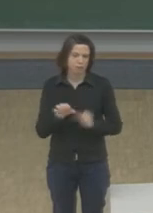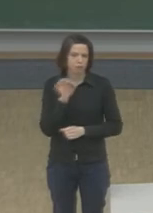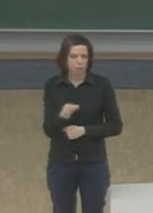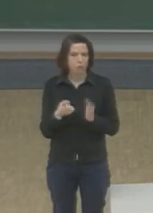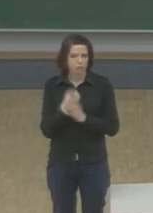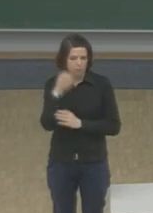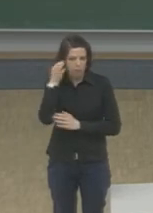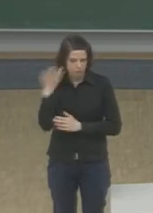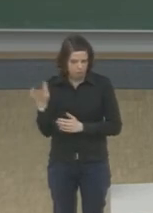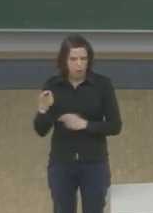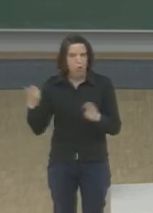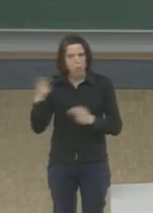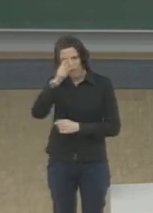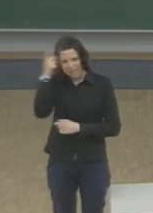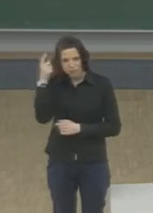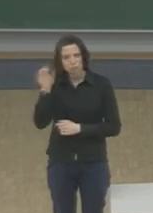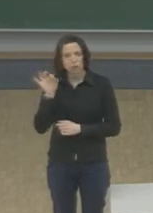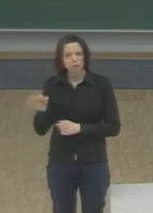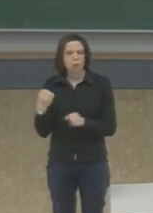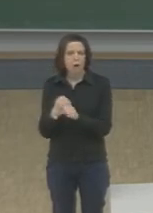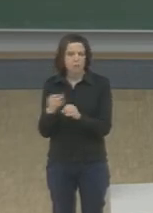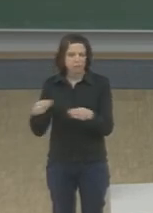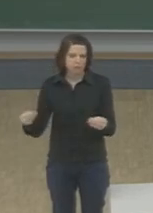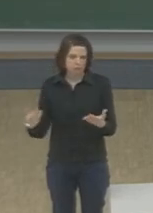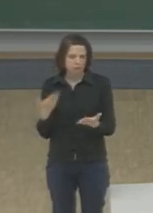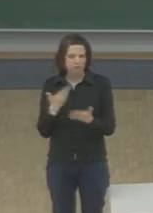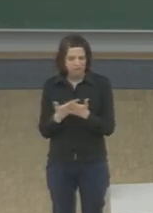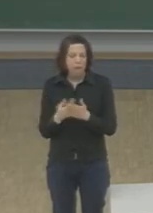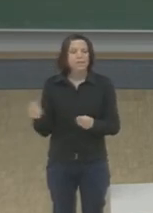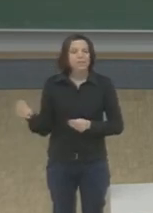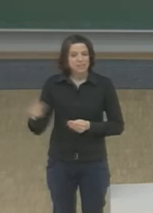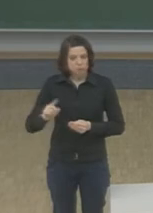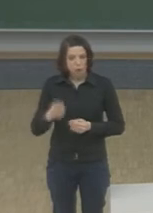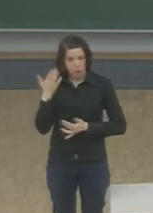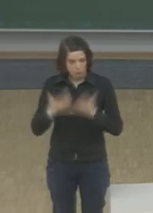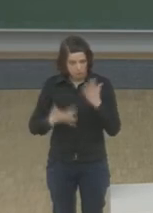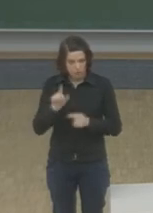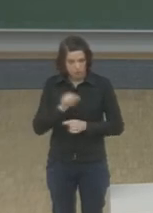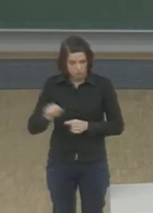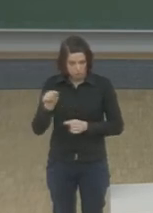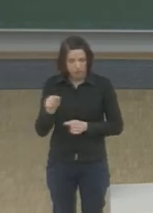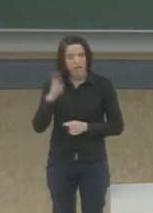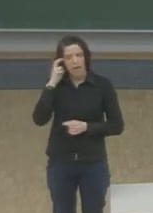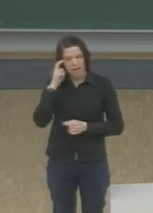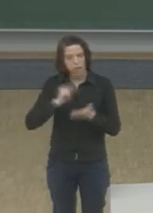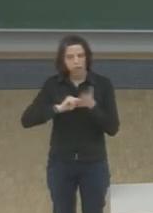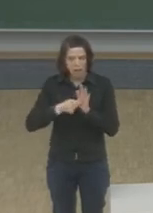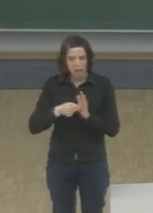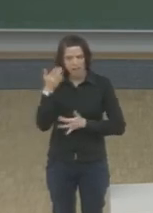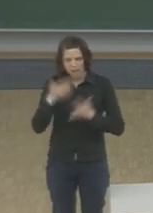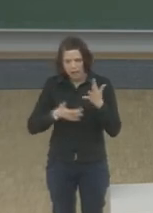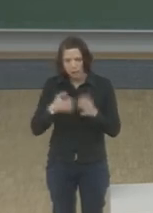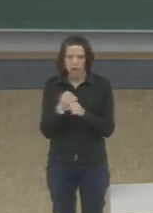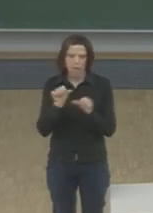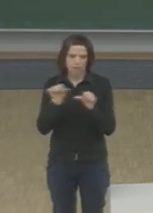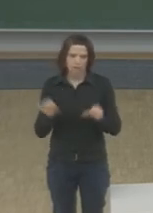für Ingenieure sei, sondern die rational planende, kalkulierende und agierende Arbeitsweise sich generell